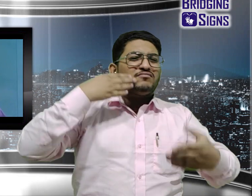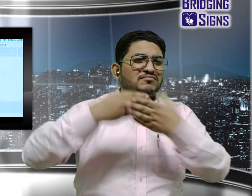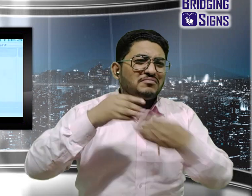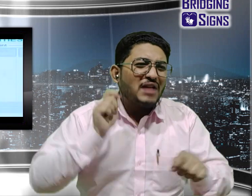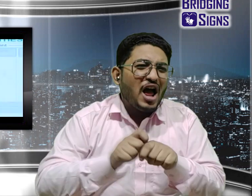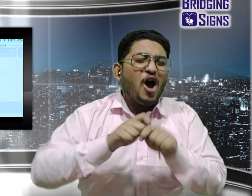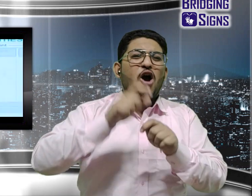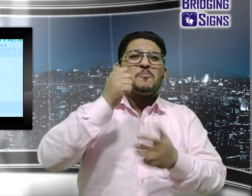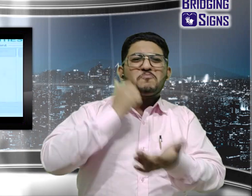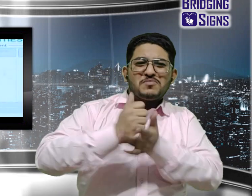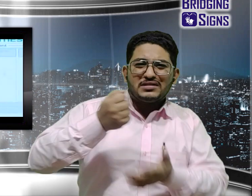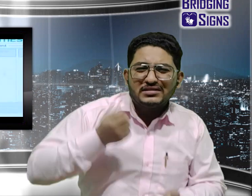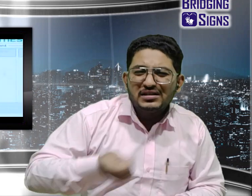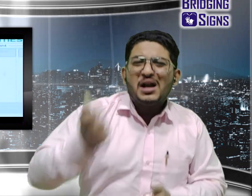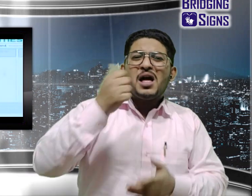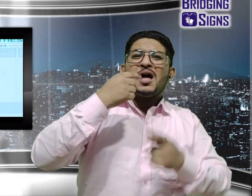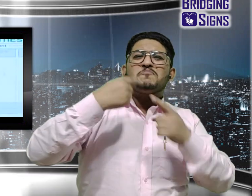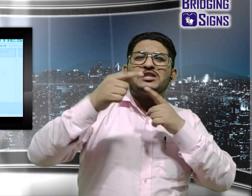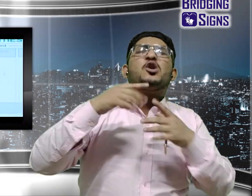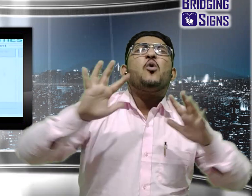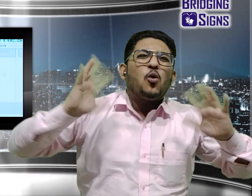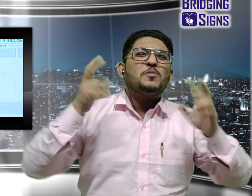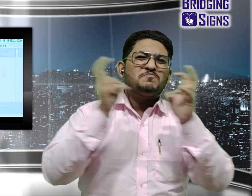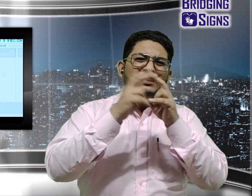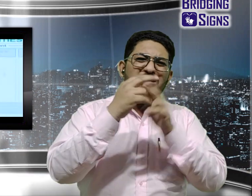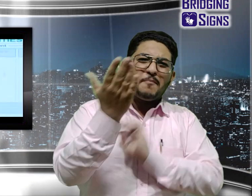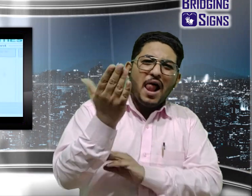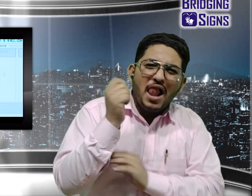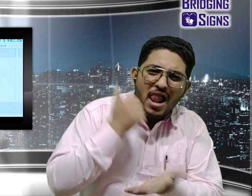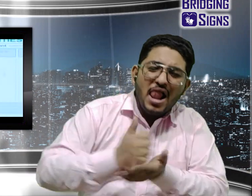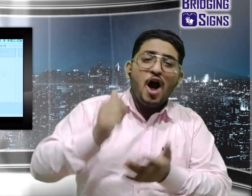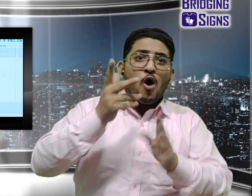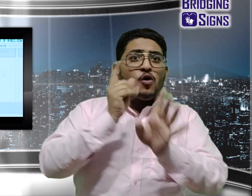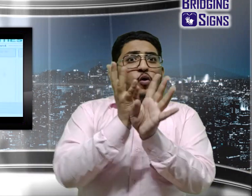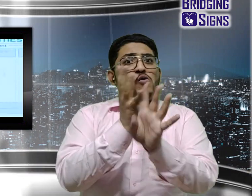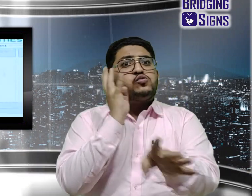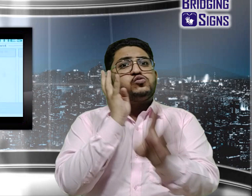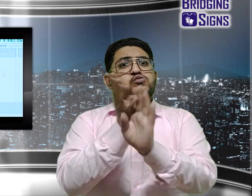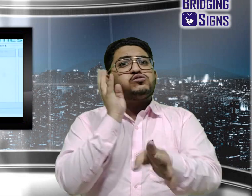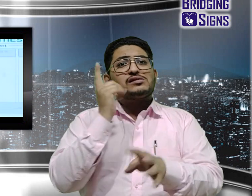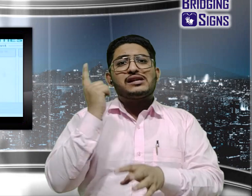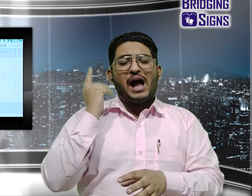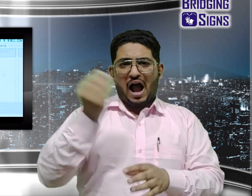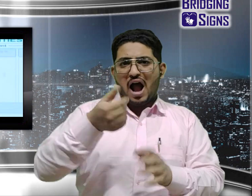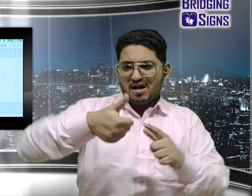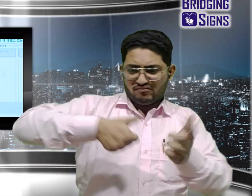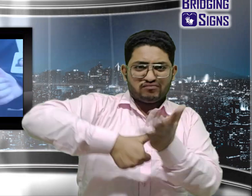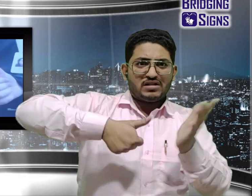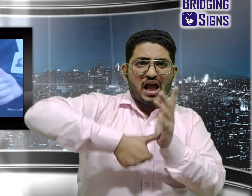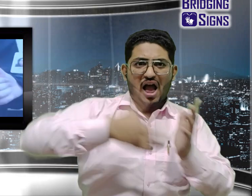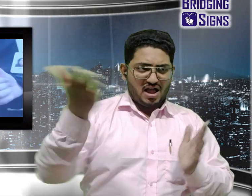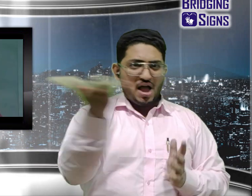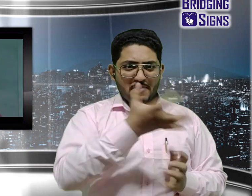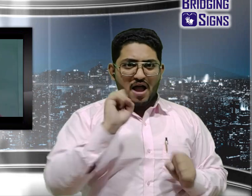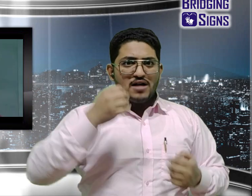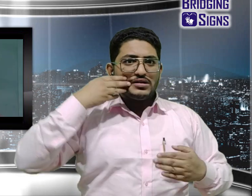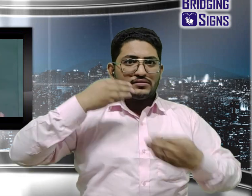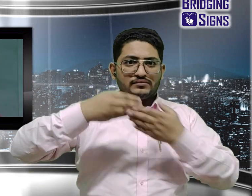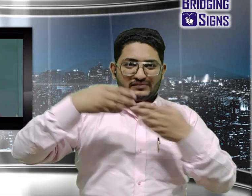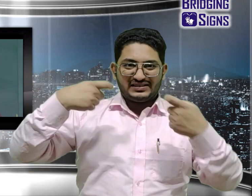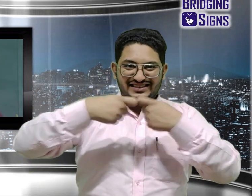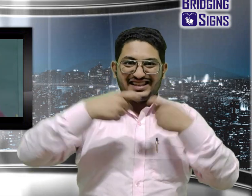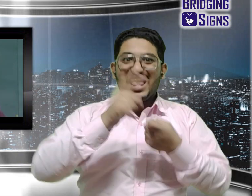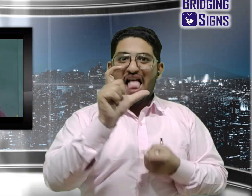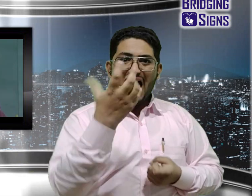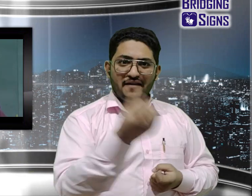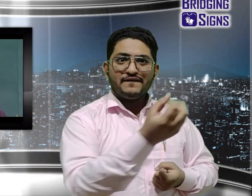रिकॉर्ड निकलवाना है, चालान भरवाना है, बिल्स पे करने हैं, क्यों हमें लाइनों में खड़े होने की ज़रूरत है? आप सब फिंगरप्रिंटेड हैं, कोई